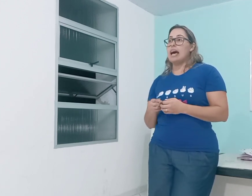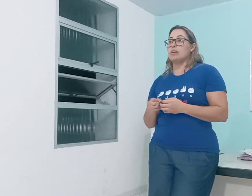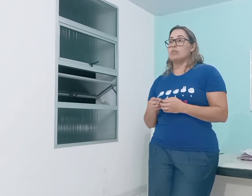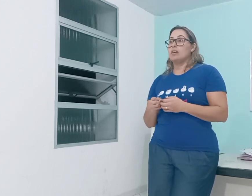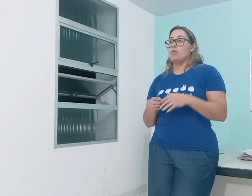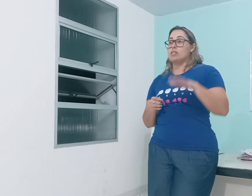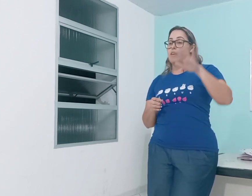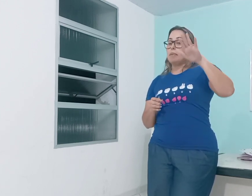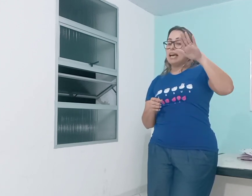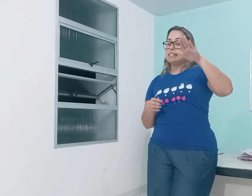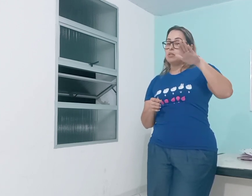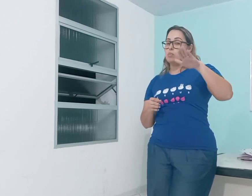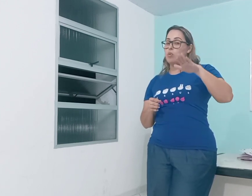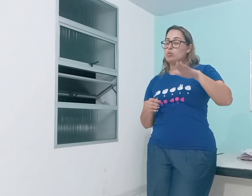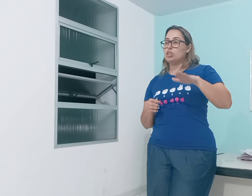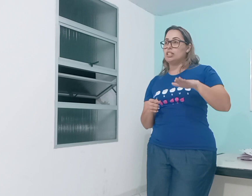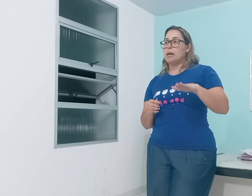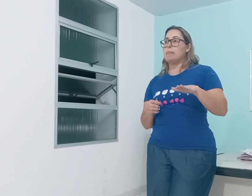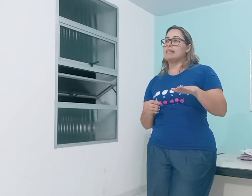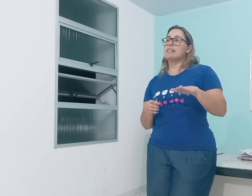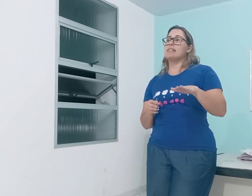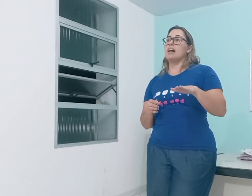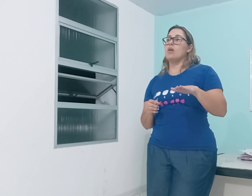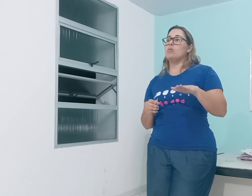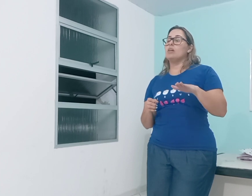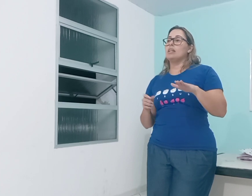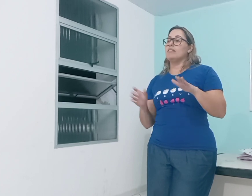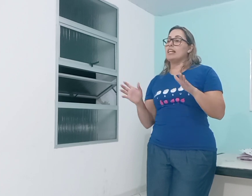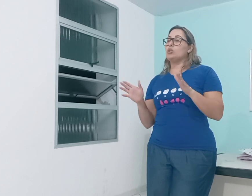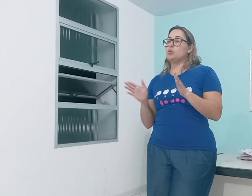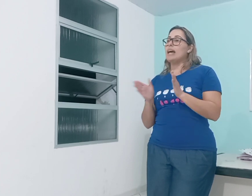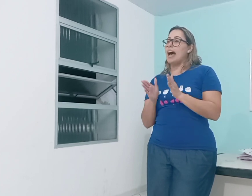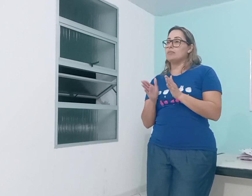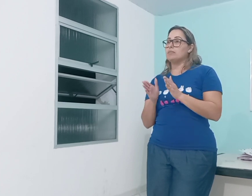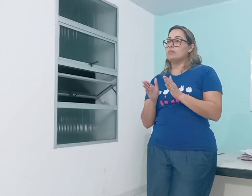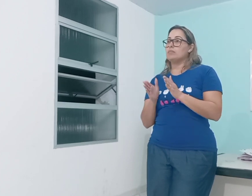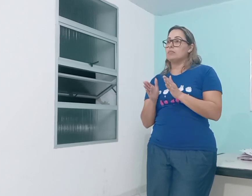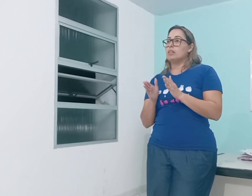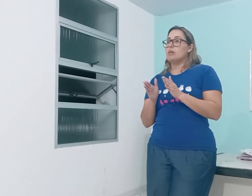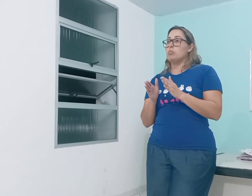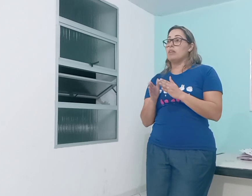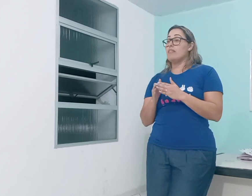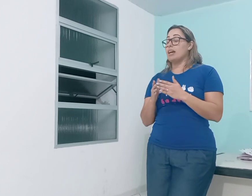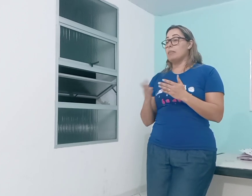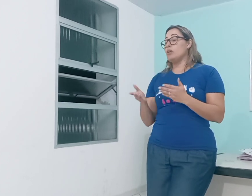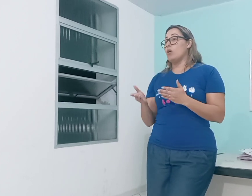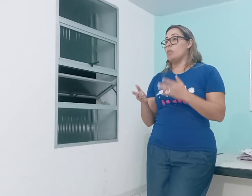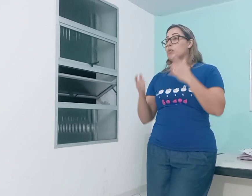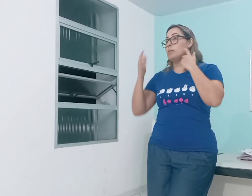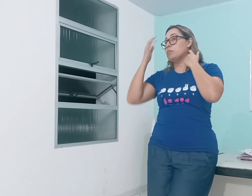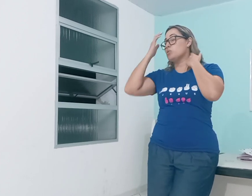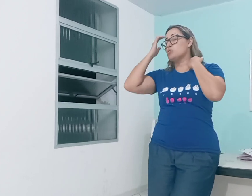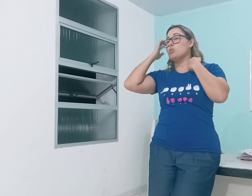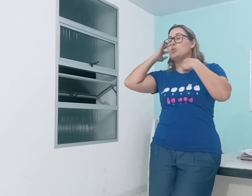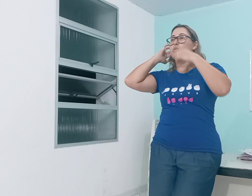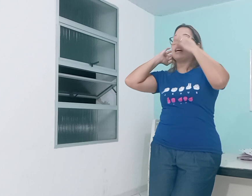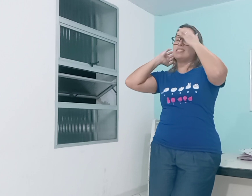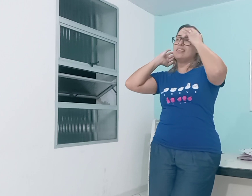contrário. Você vai pegar esse monte de repetição e vai enxugar, porque vai ficar melhor. Porque para o surdo, às vezes,